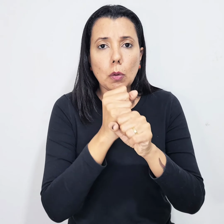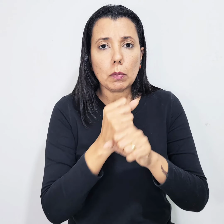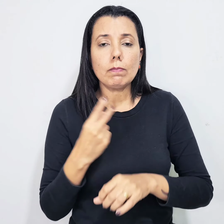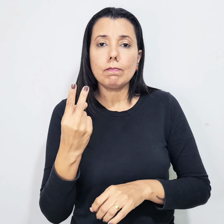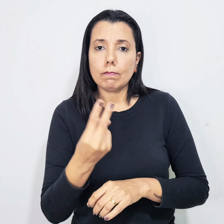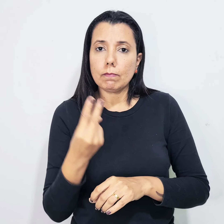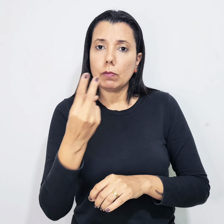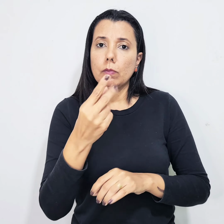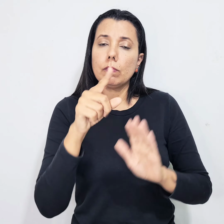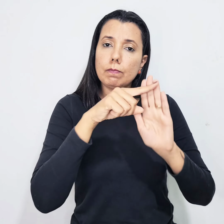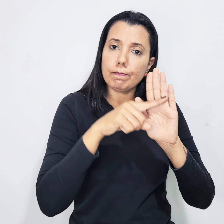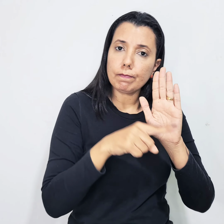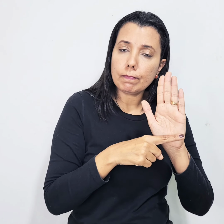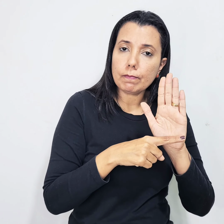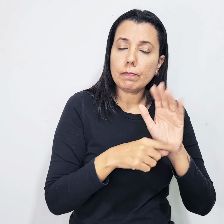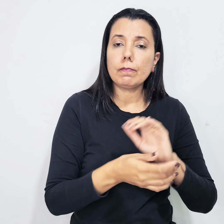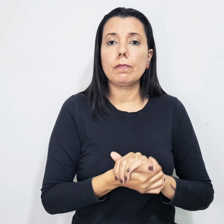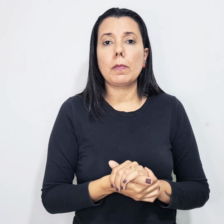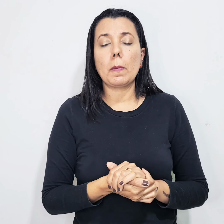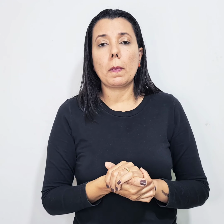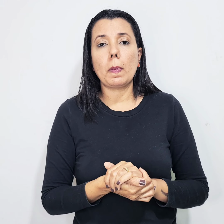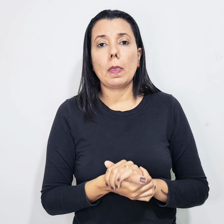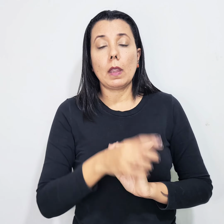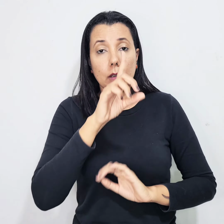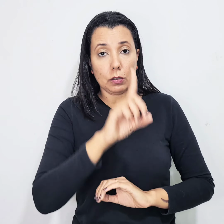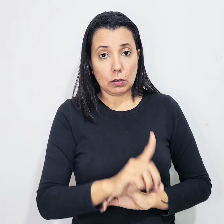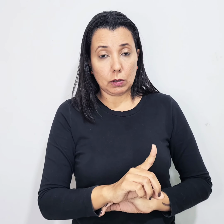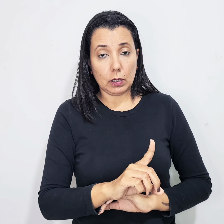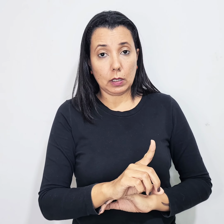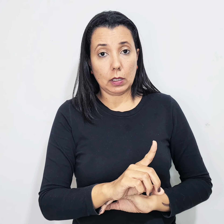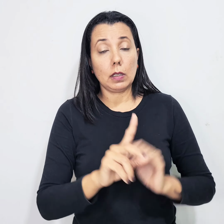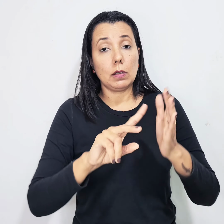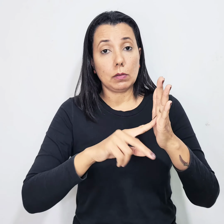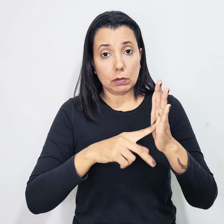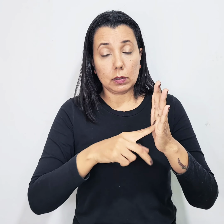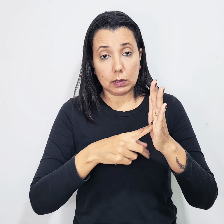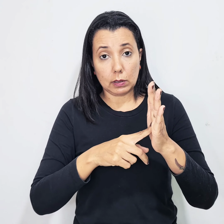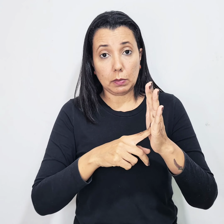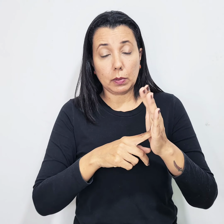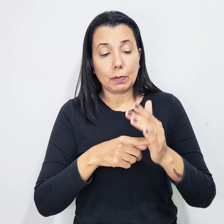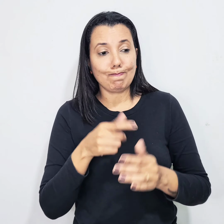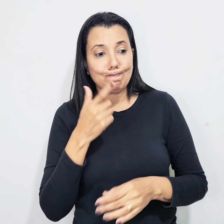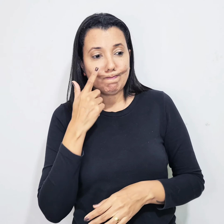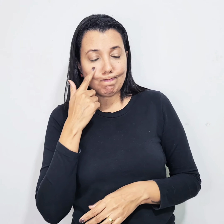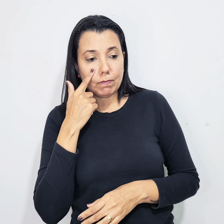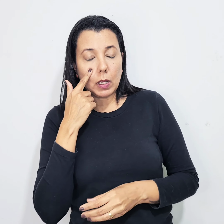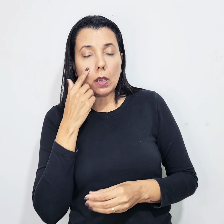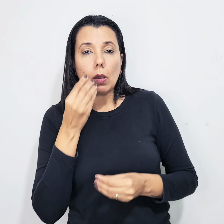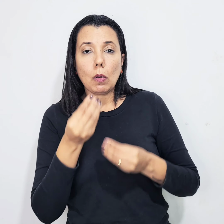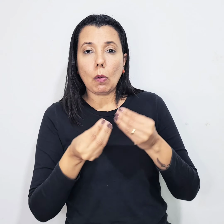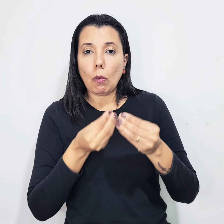dos programas. A diretoria colegiada do Simpro observa que, dentre